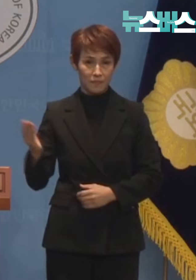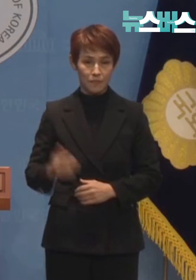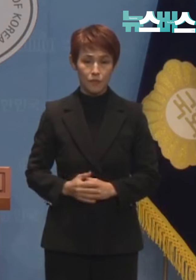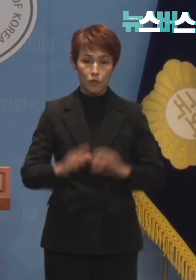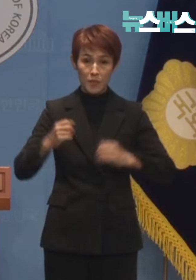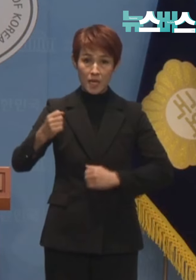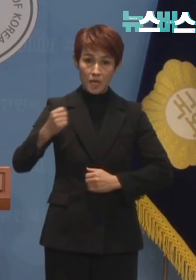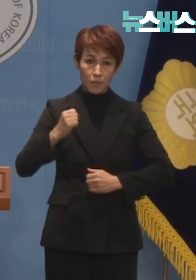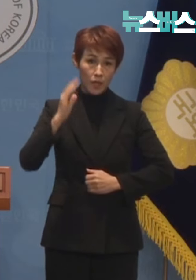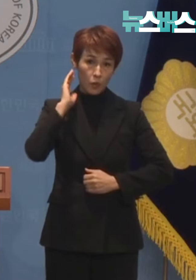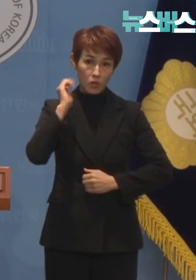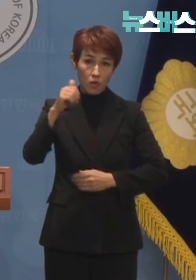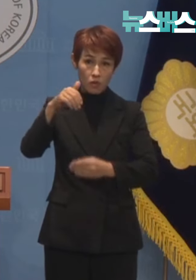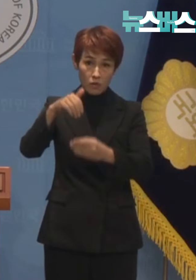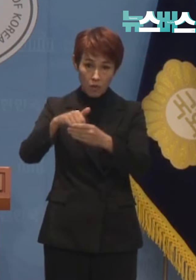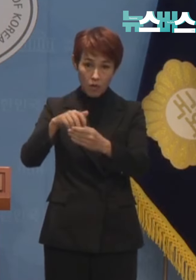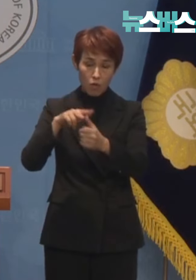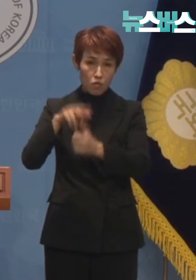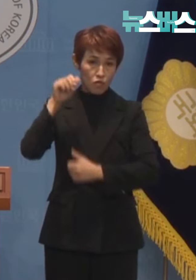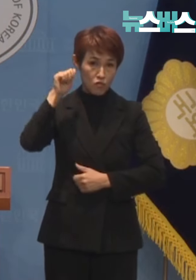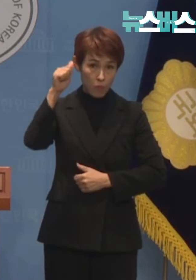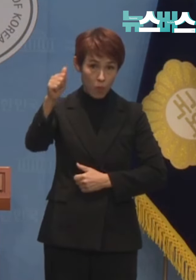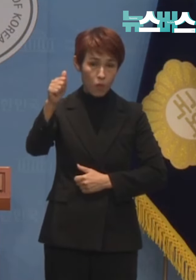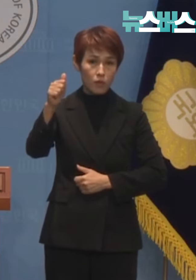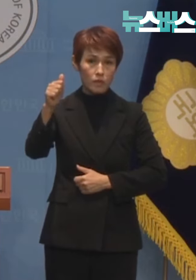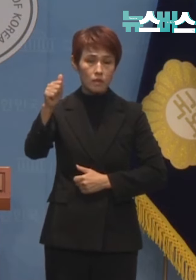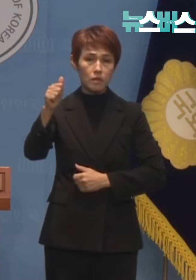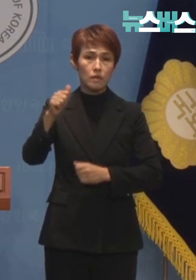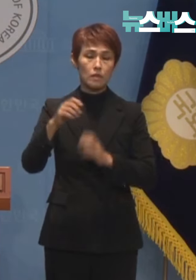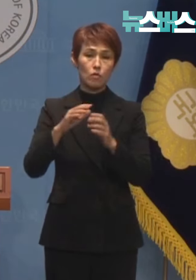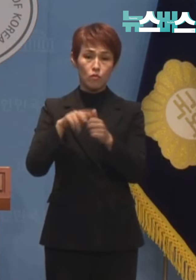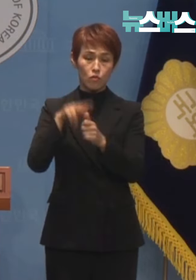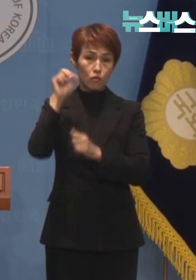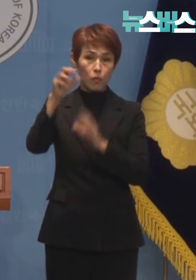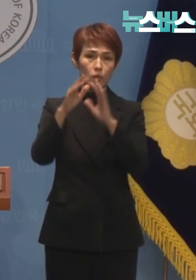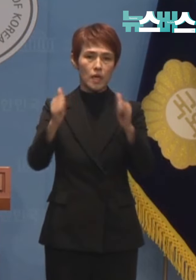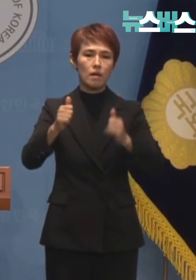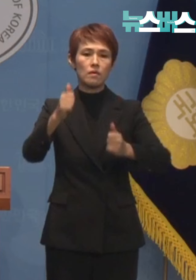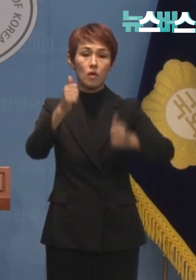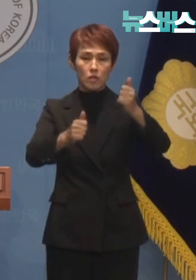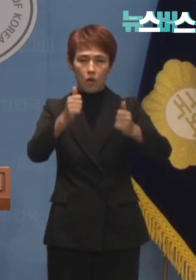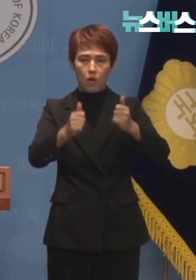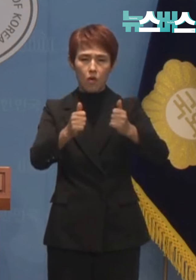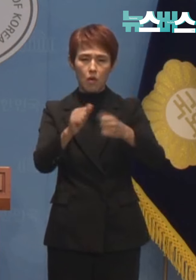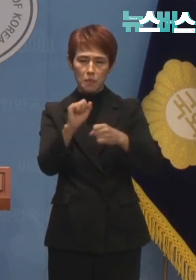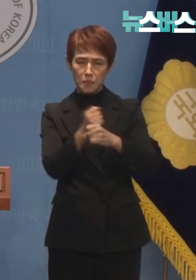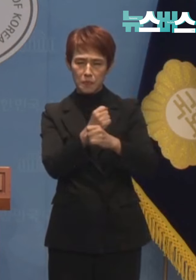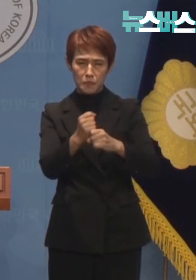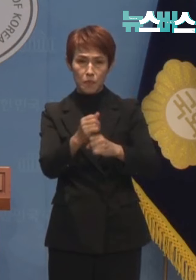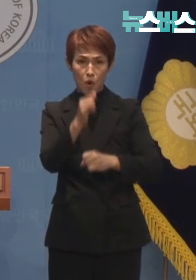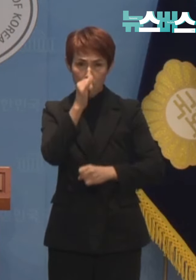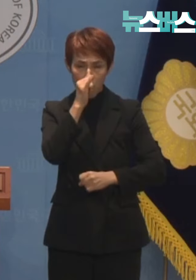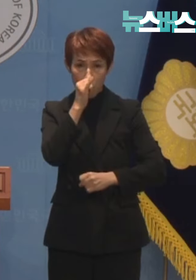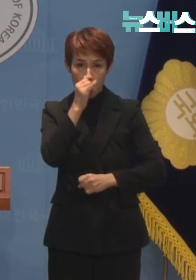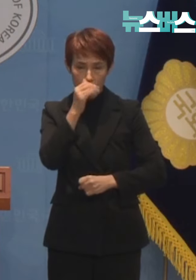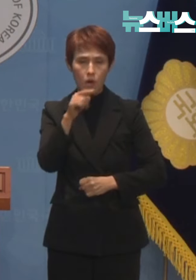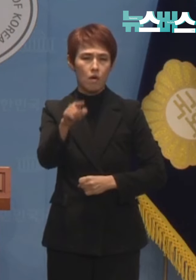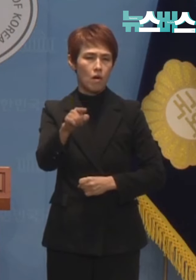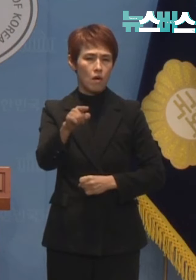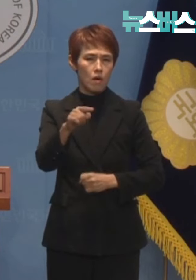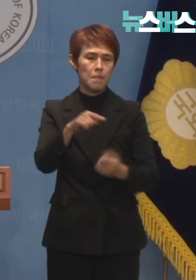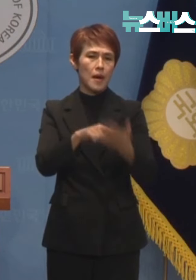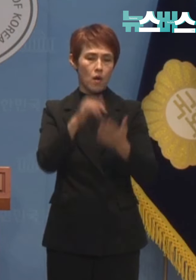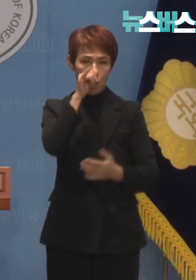국민의힘 대통령 선거 후보자 경선 조작 가능성이 제기됐습니다. 새롭게 공개된 명태균 녹취록에